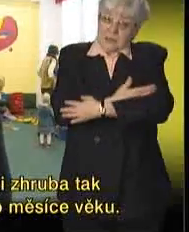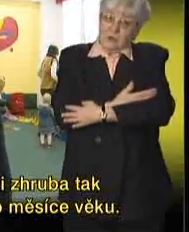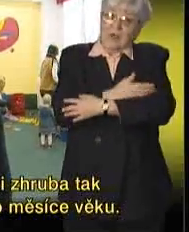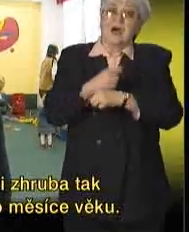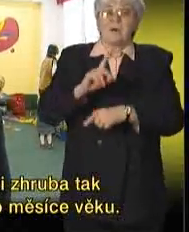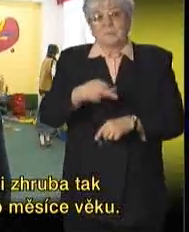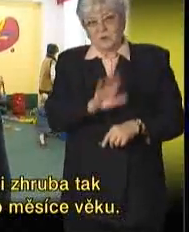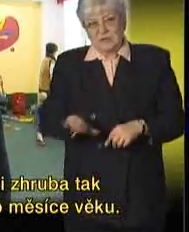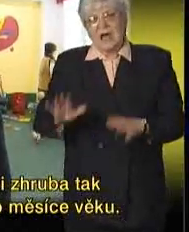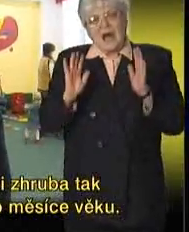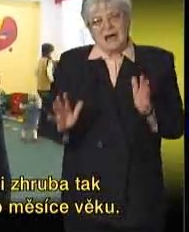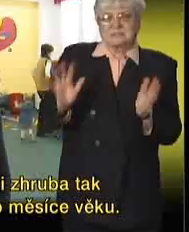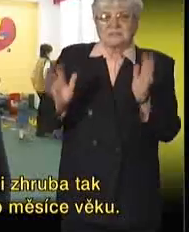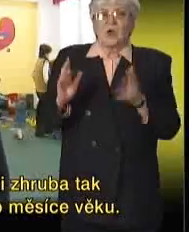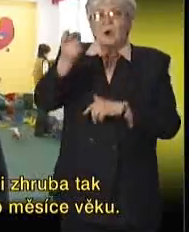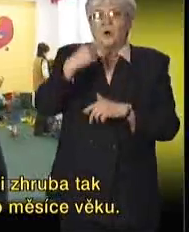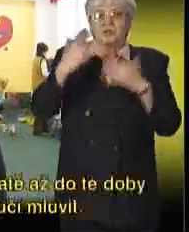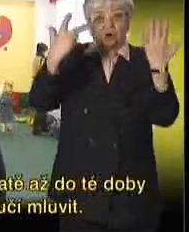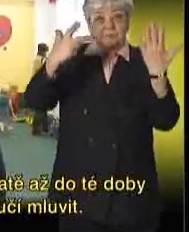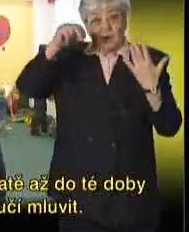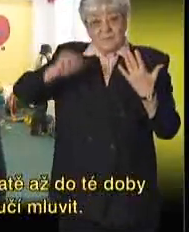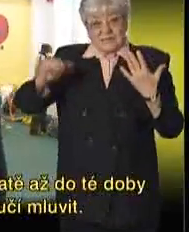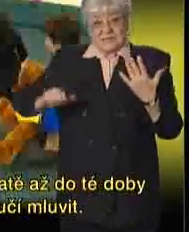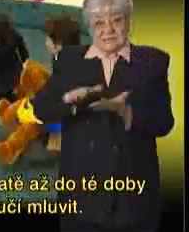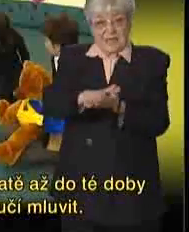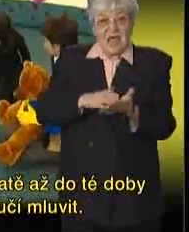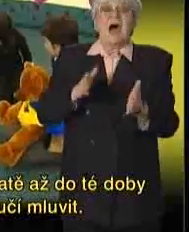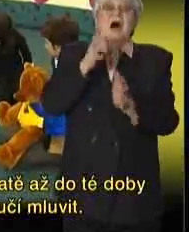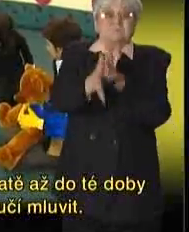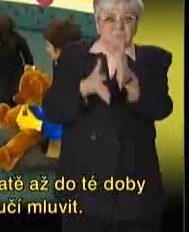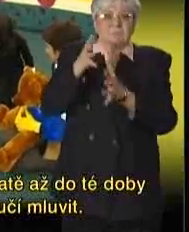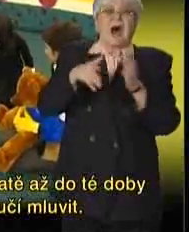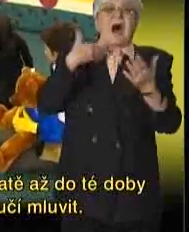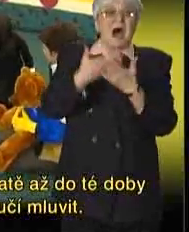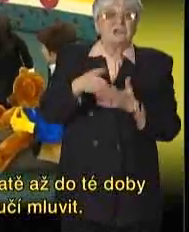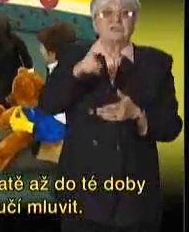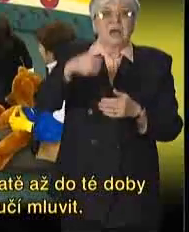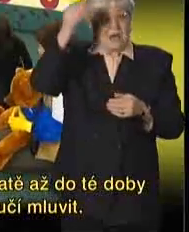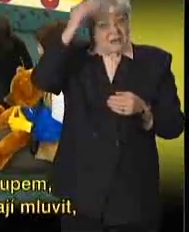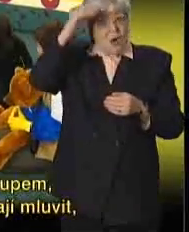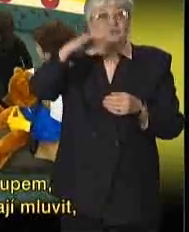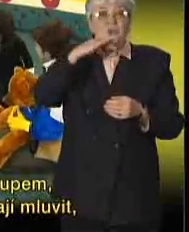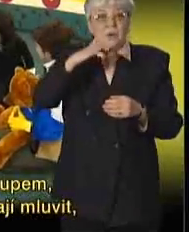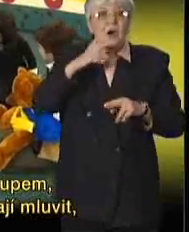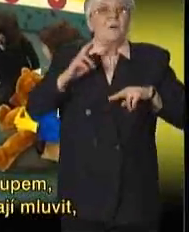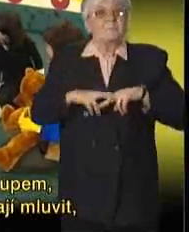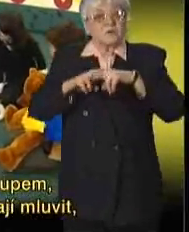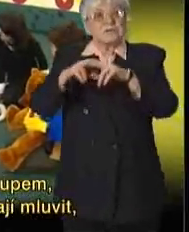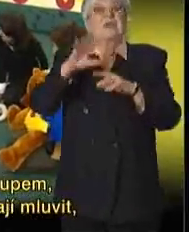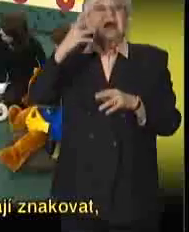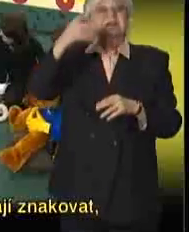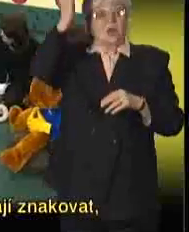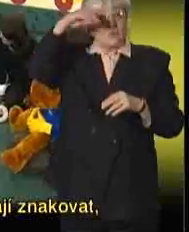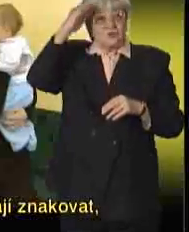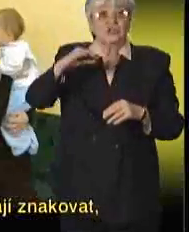tak asi od 8. měsíce věku a znakují v podstatě až do té doby, než se naučí mluvit a postupem, jak se učí slova,